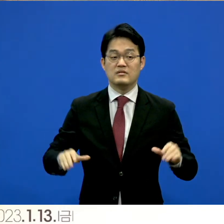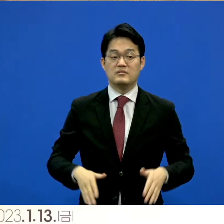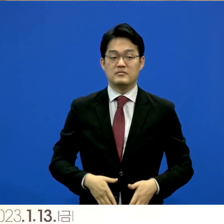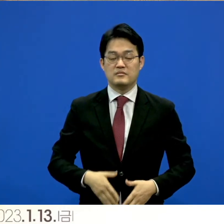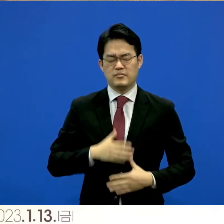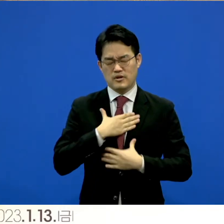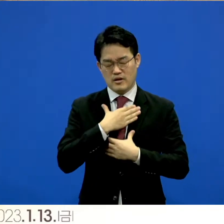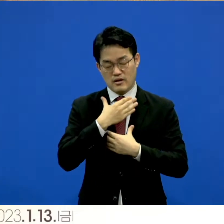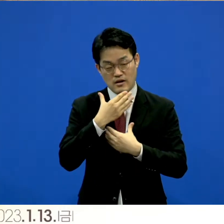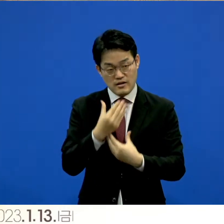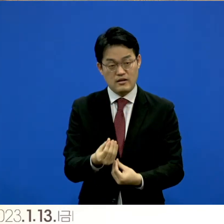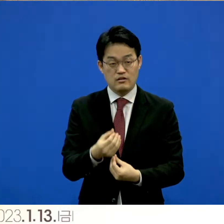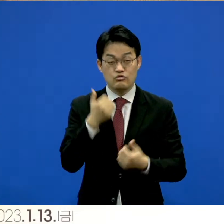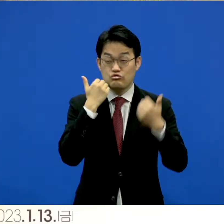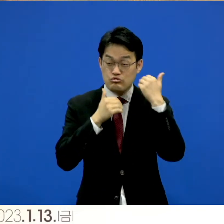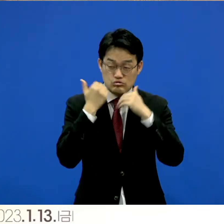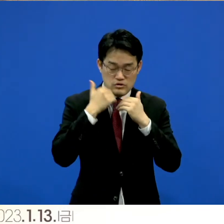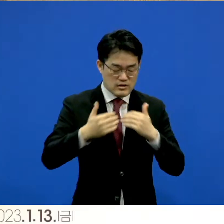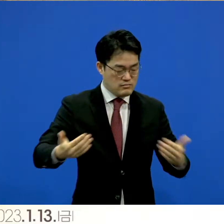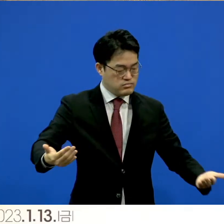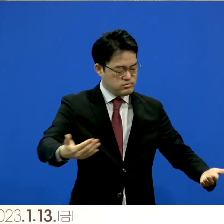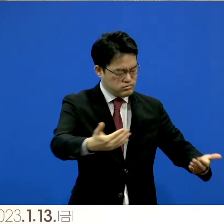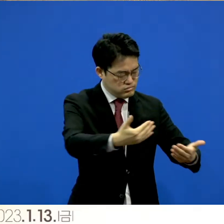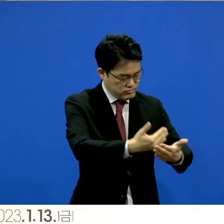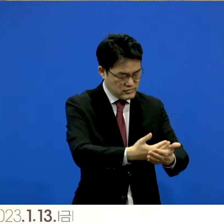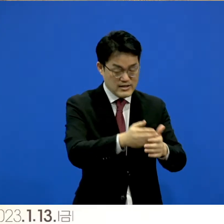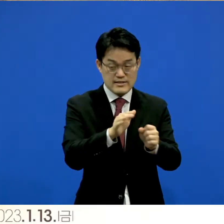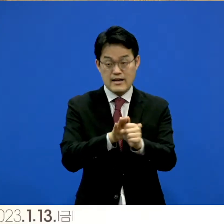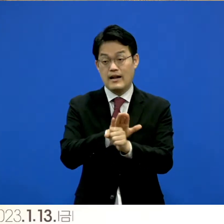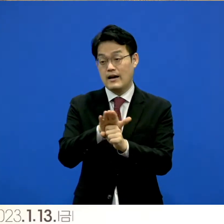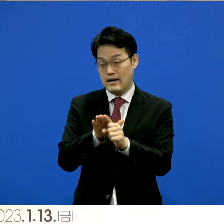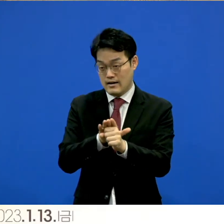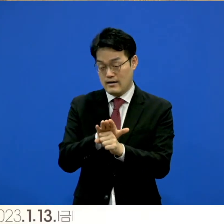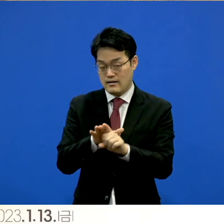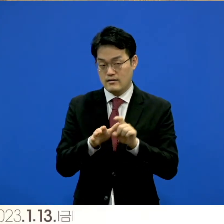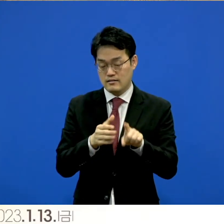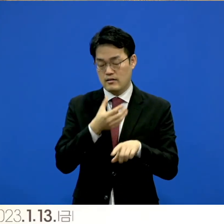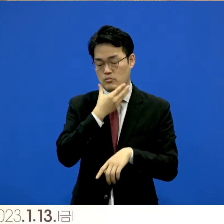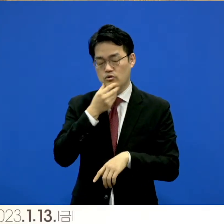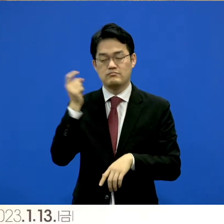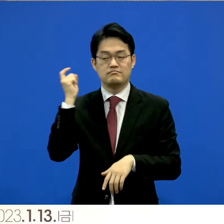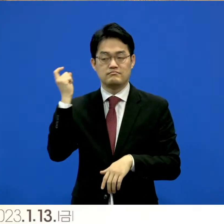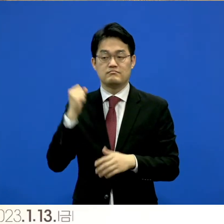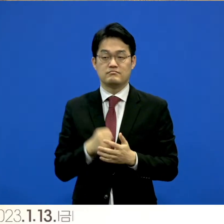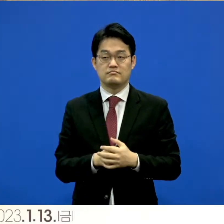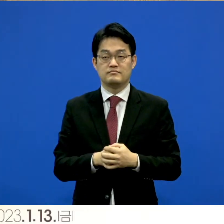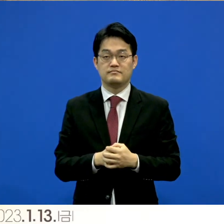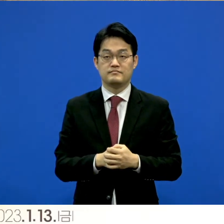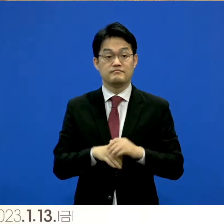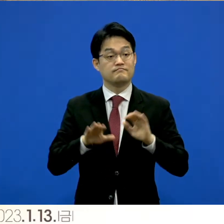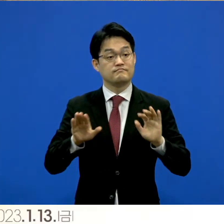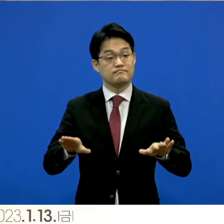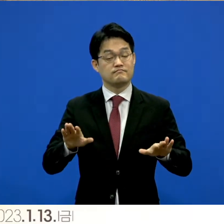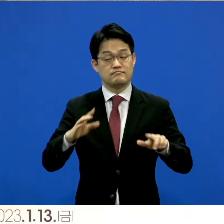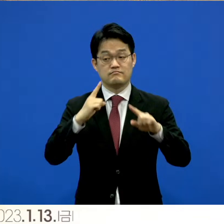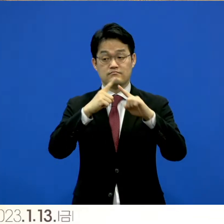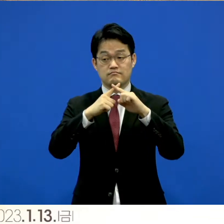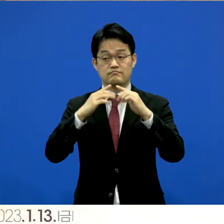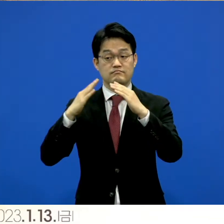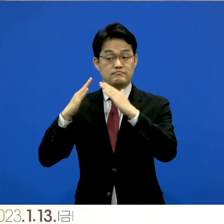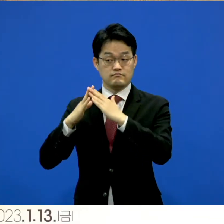모든 사람을 다 품어낼 것 같은 사람, 그게 복음이 말하는 것입니다. 오늘 교회가 세상을